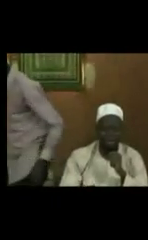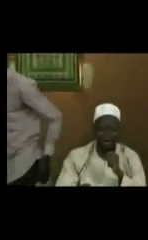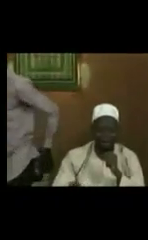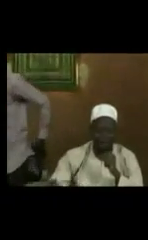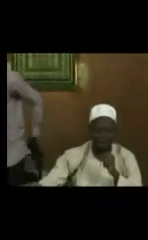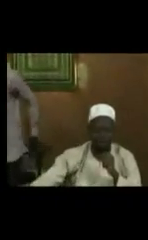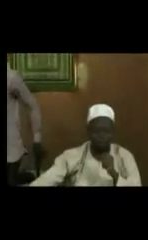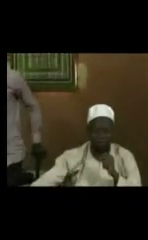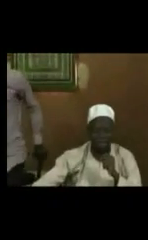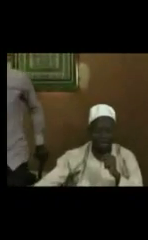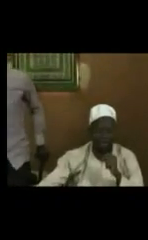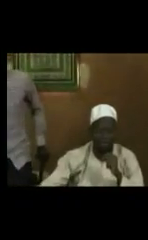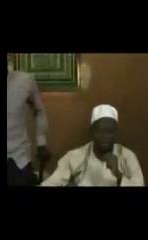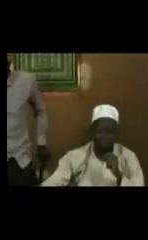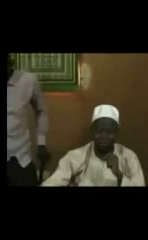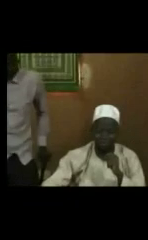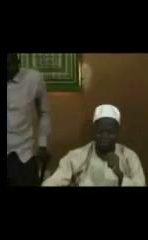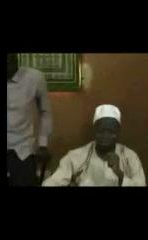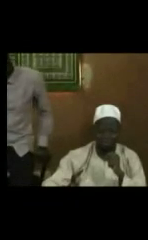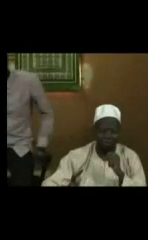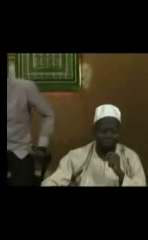idha darabtum fil ard